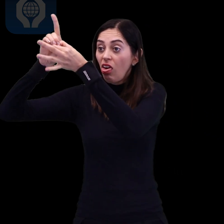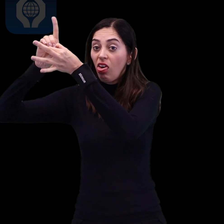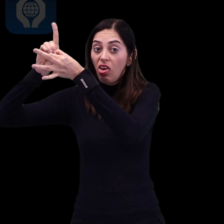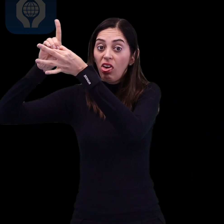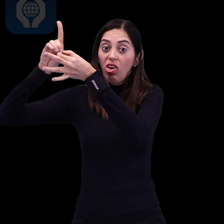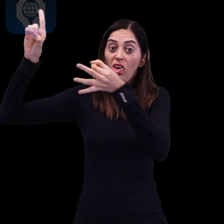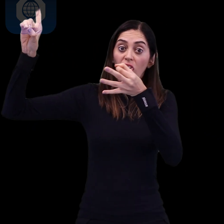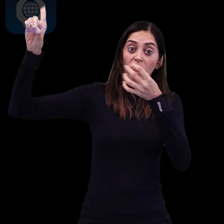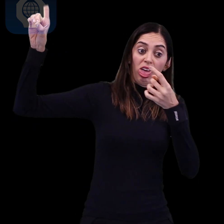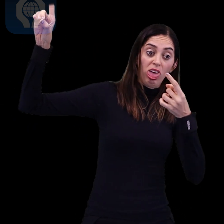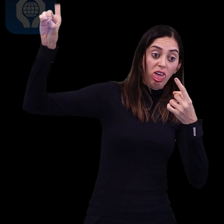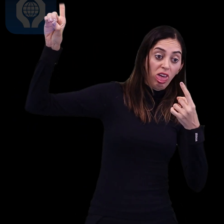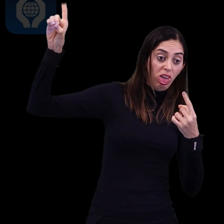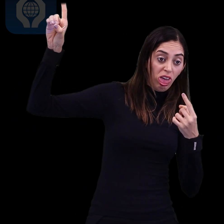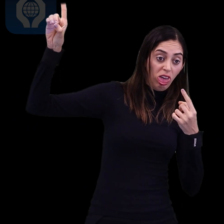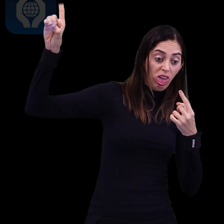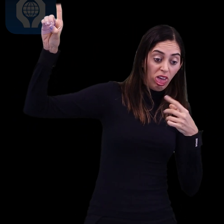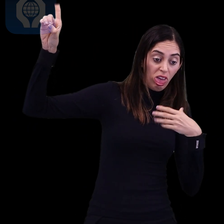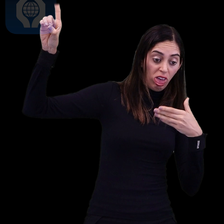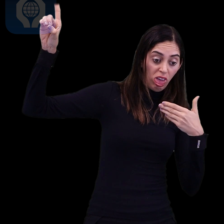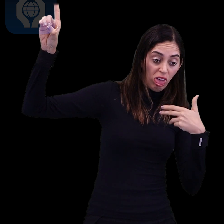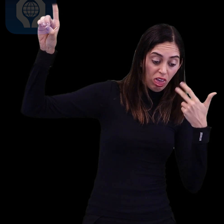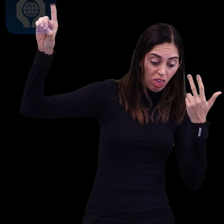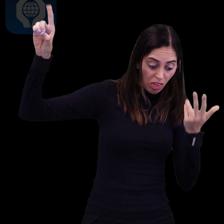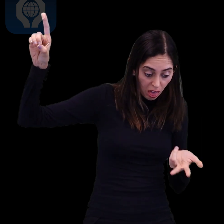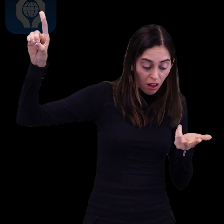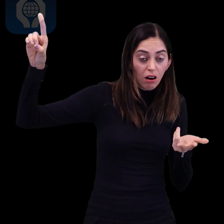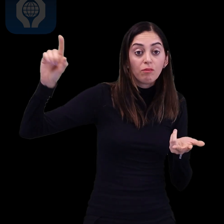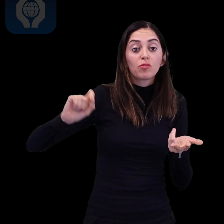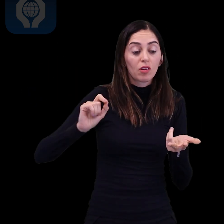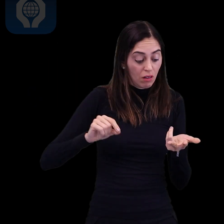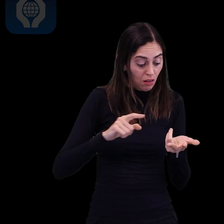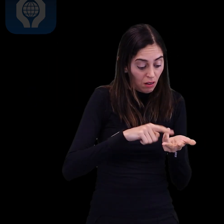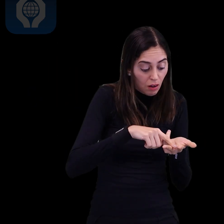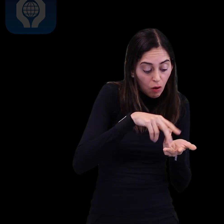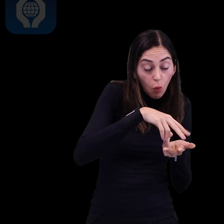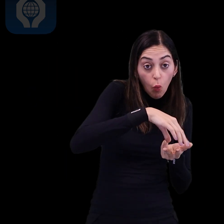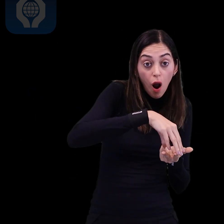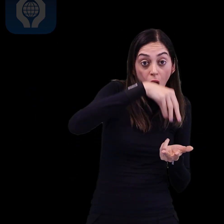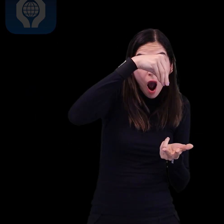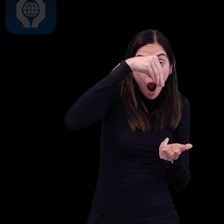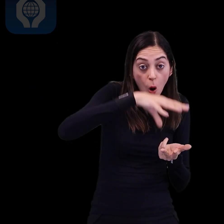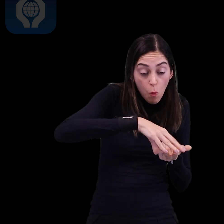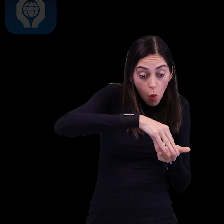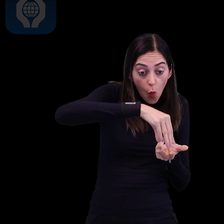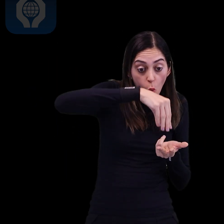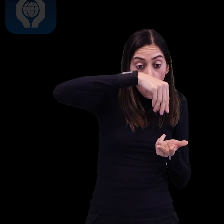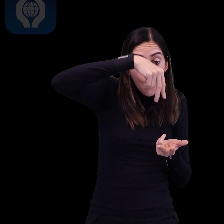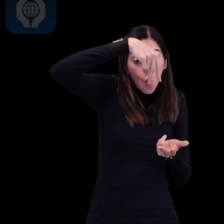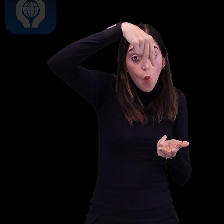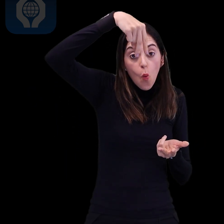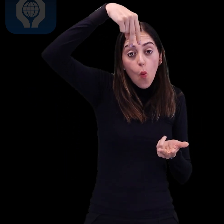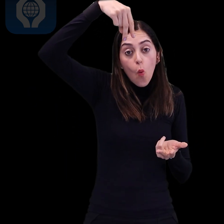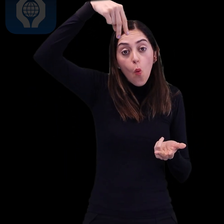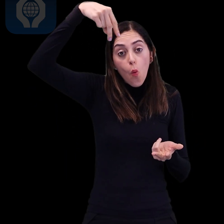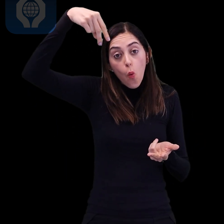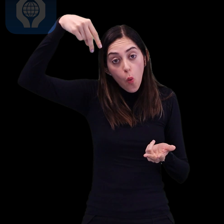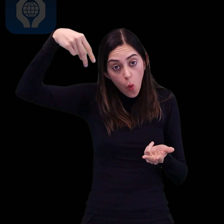vida. Quando alguém morre, é separado do seu corpo. O espírito ou alma da pessoa, isto é, a parte dela que